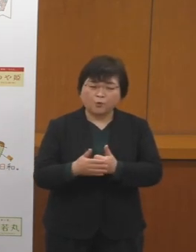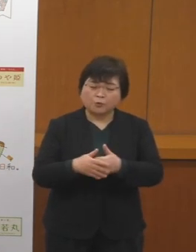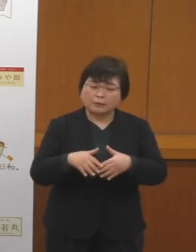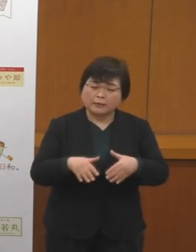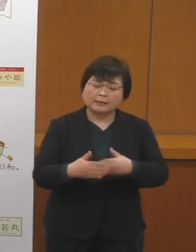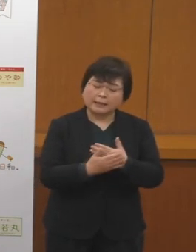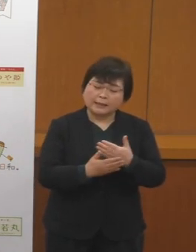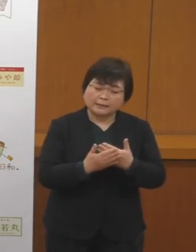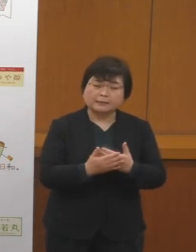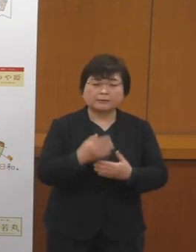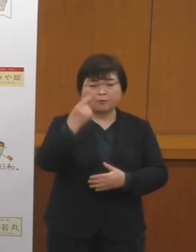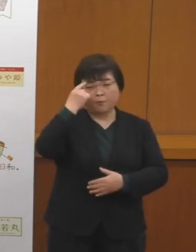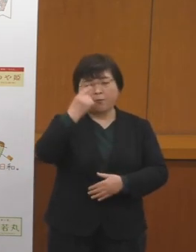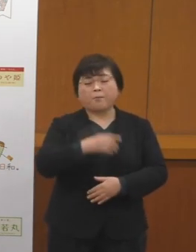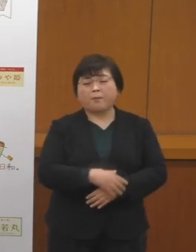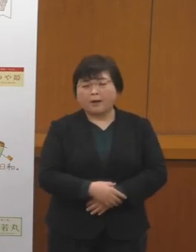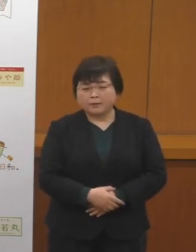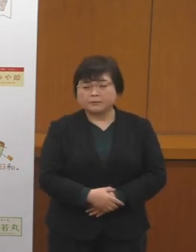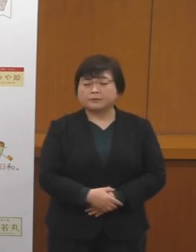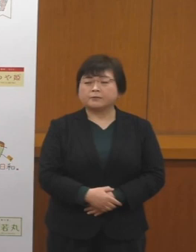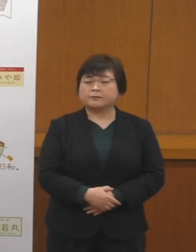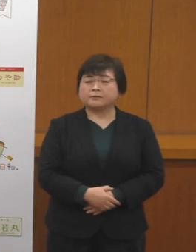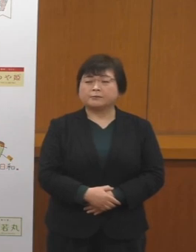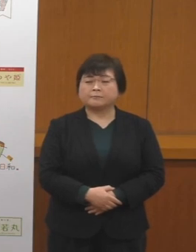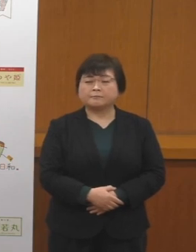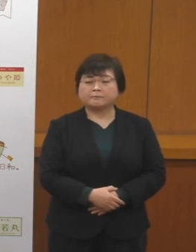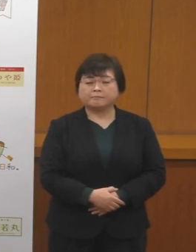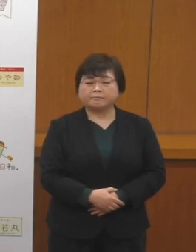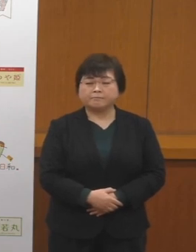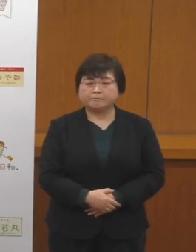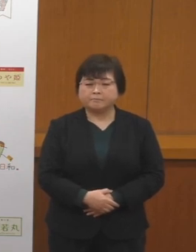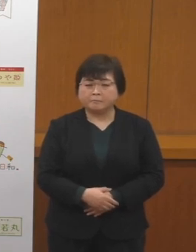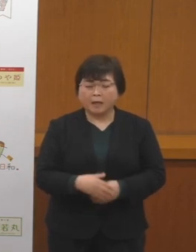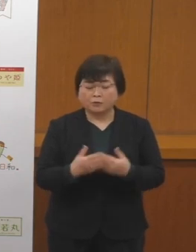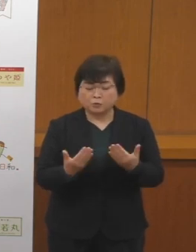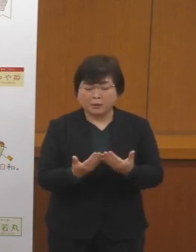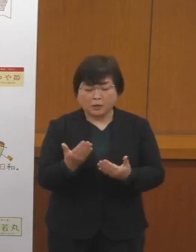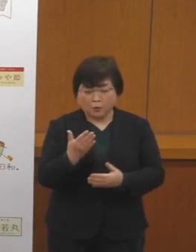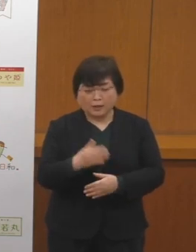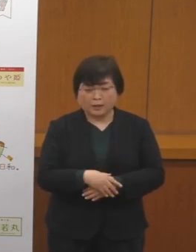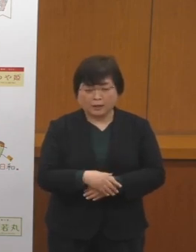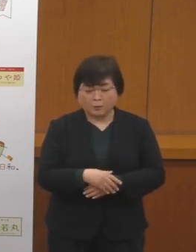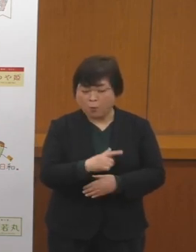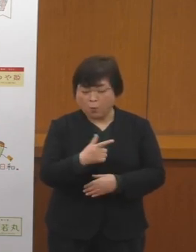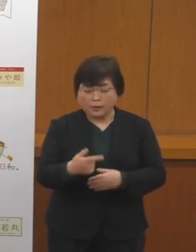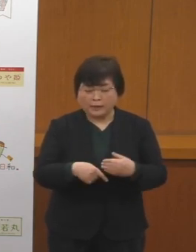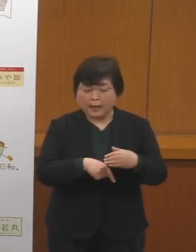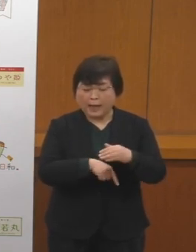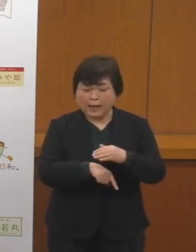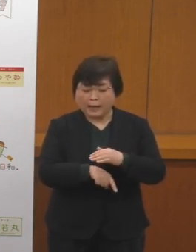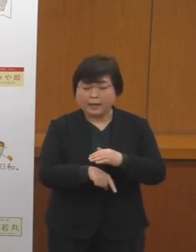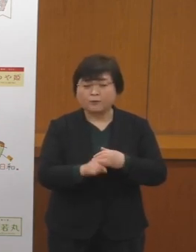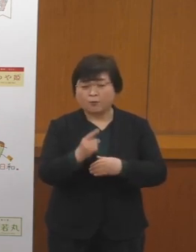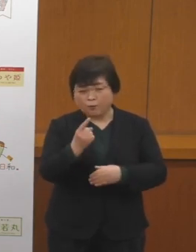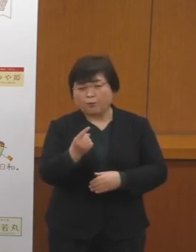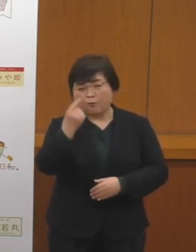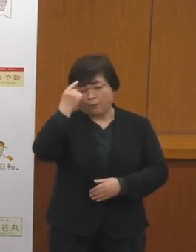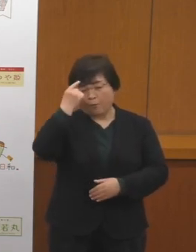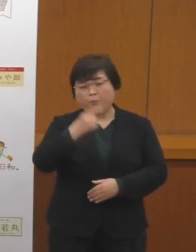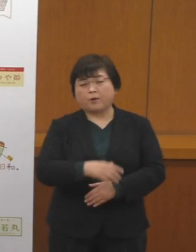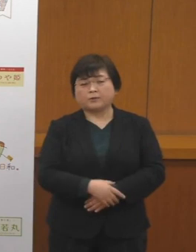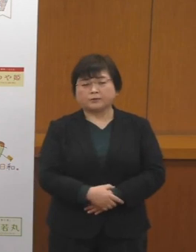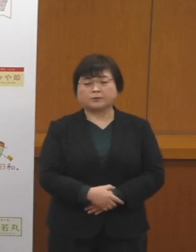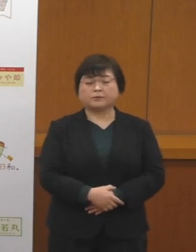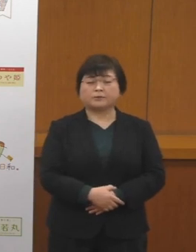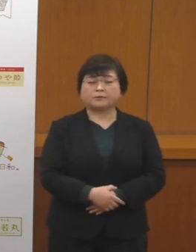大事なのかなと思っておりますそれが全てではないですけど大きな要素ではないかなという